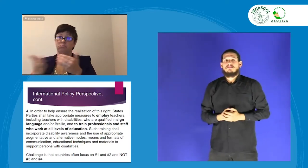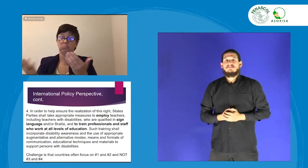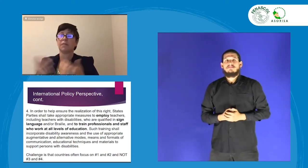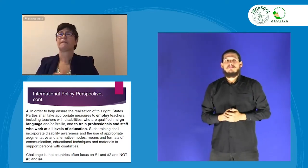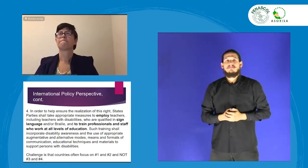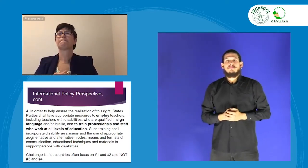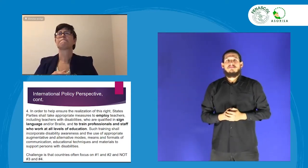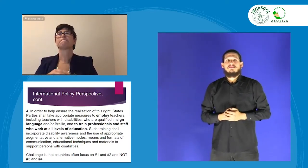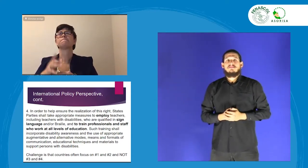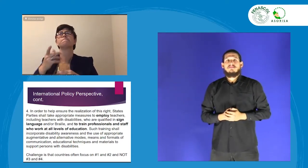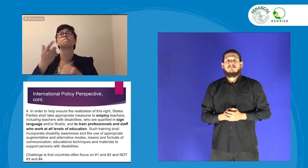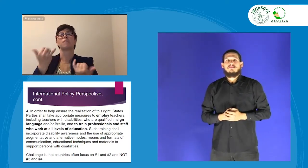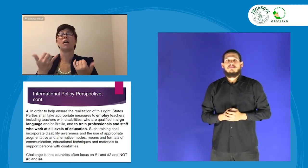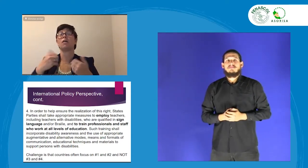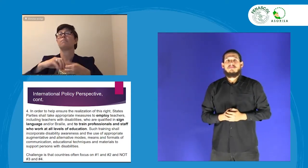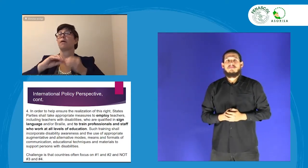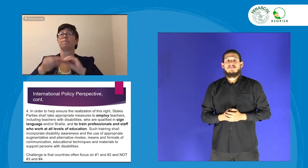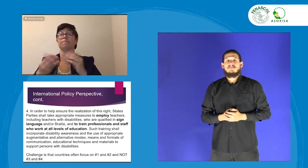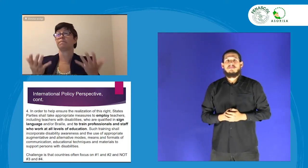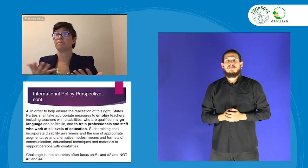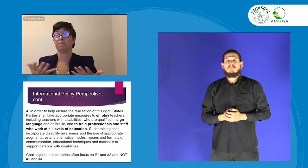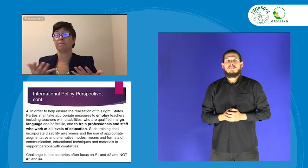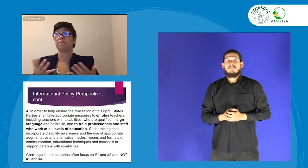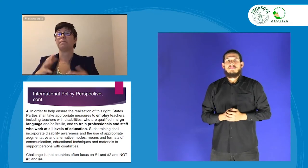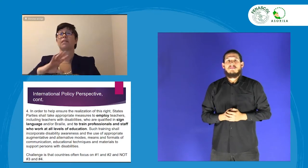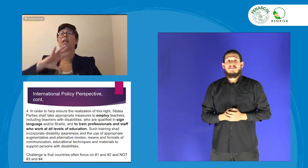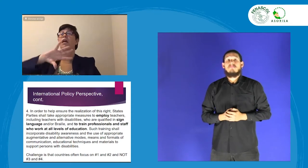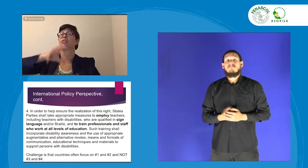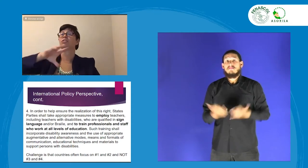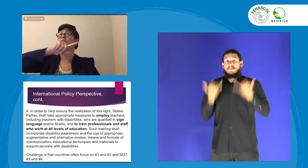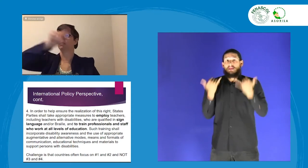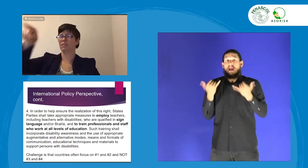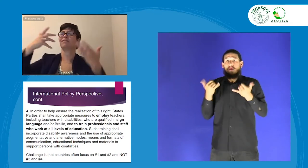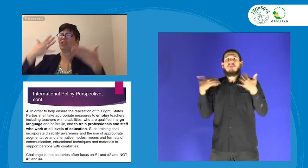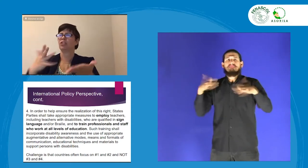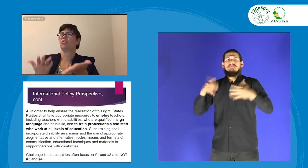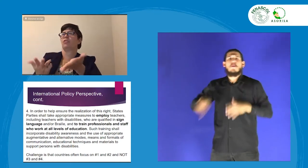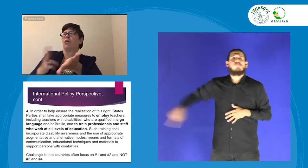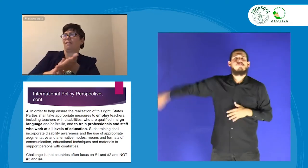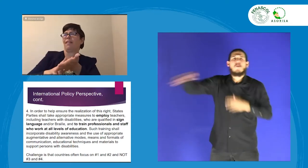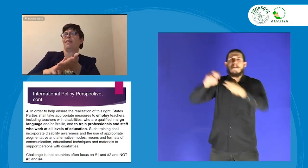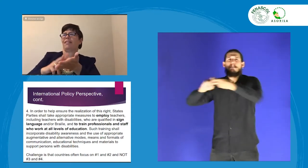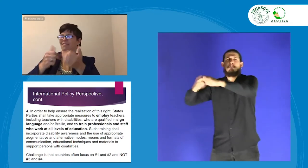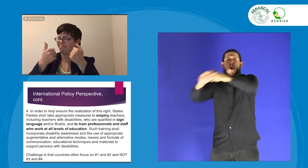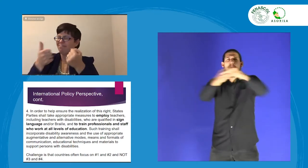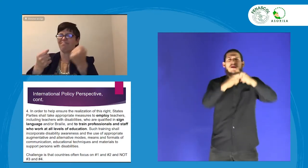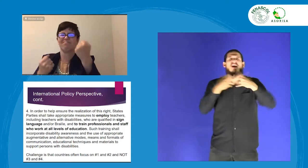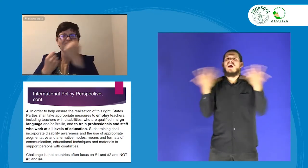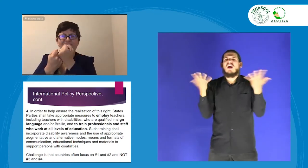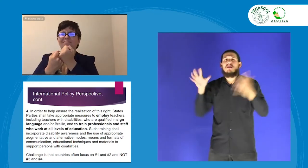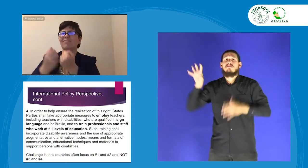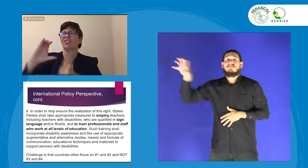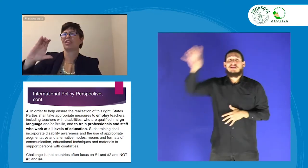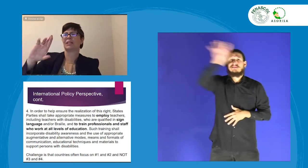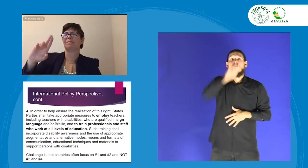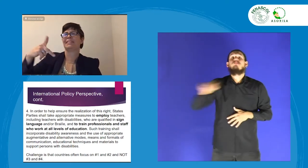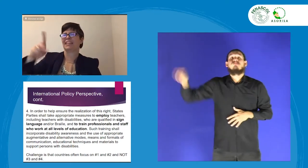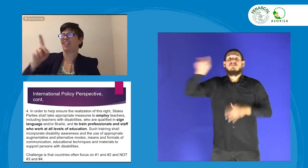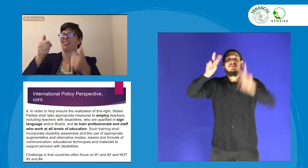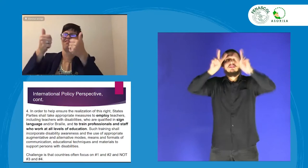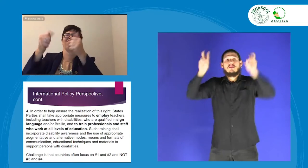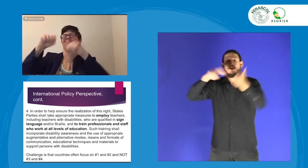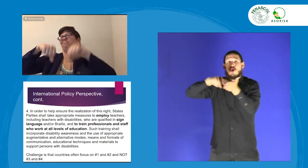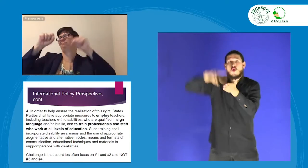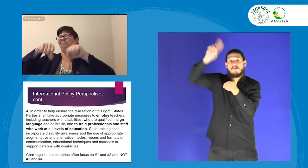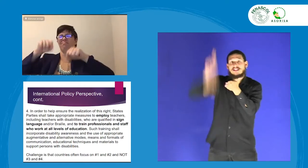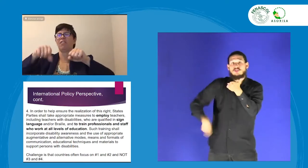diferentes espacios sociales. Pero ¿cuál es el gran problema acá? Que muchos de los países que han firmado y apoyado lo que